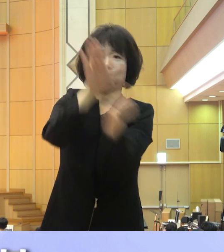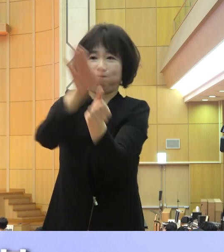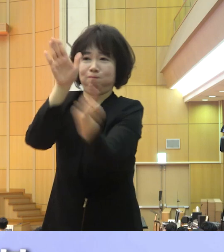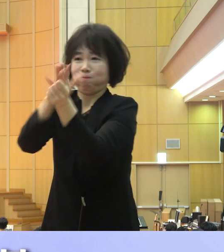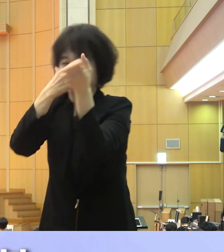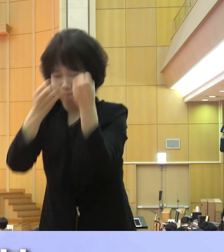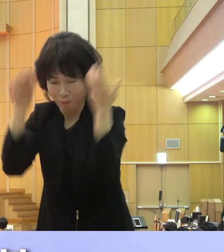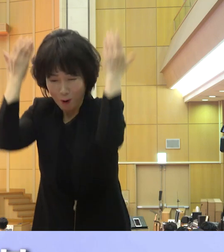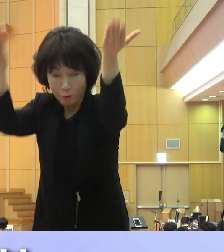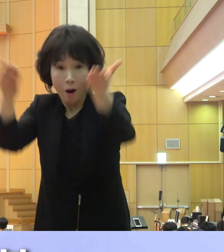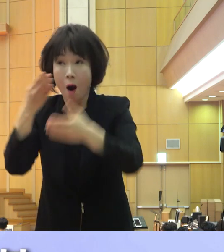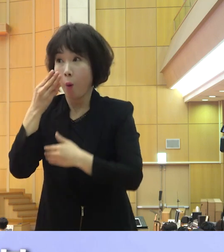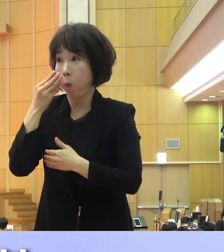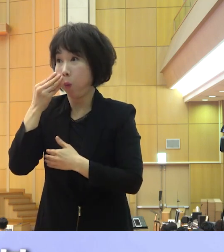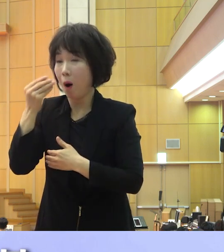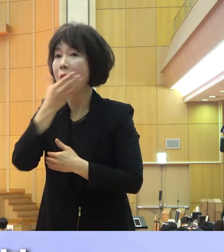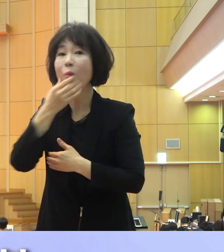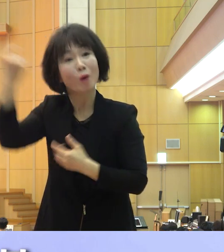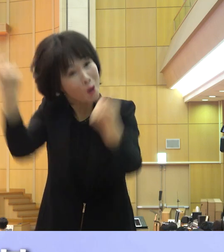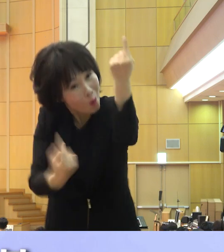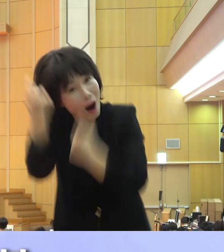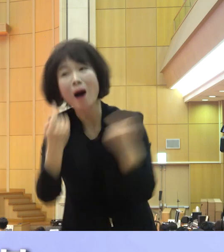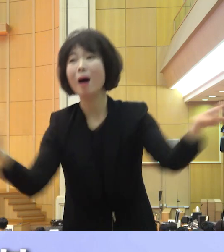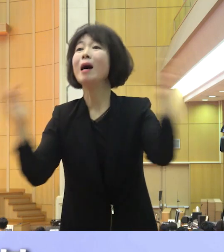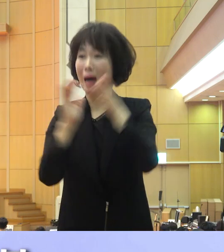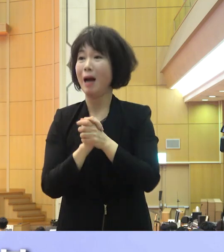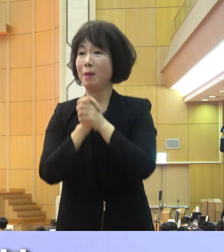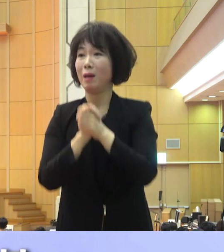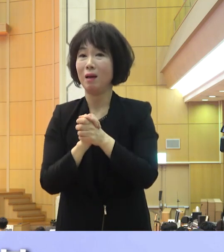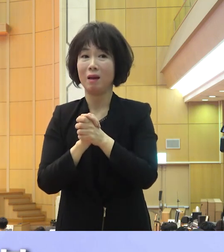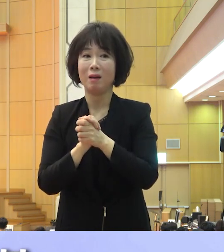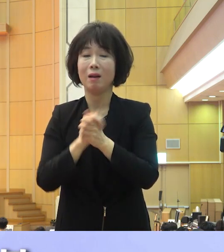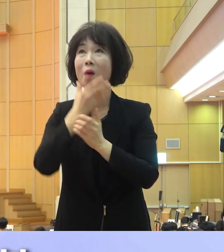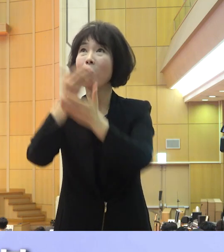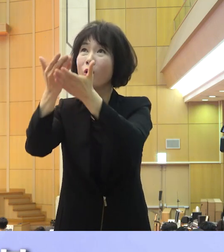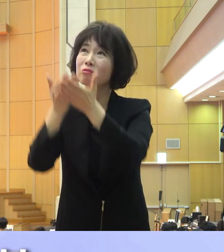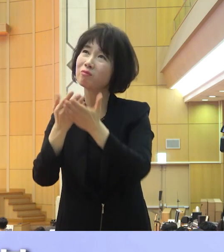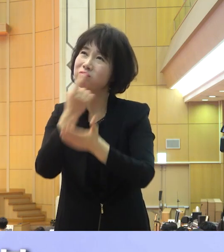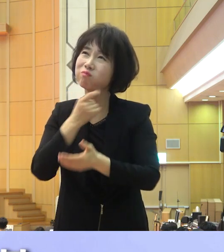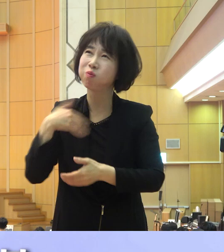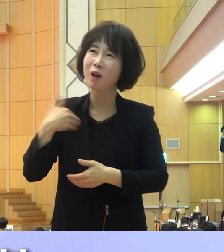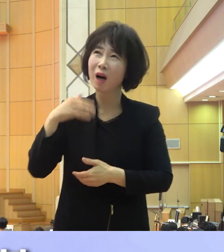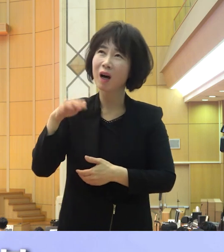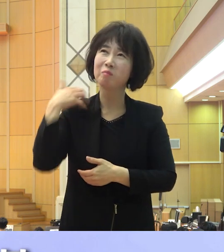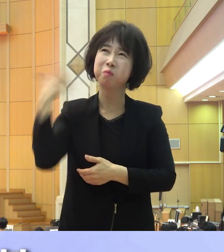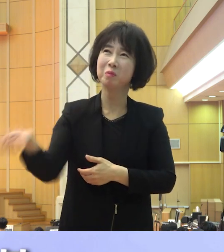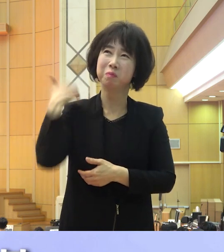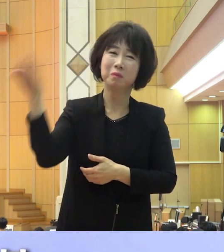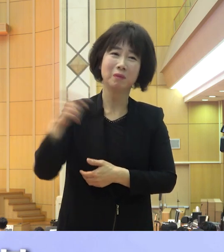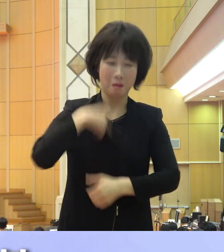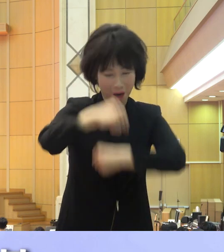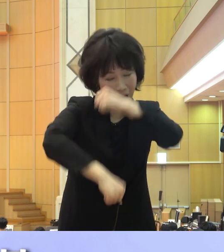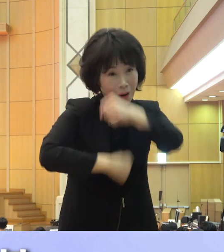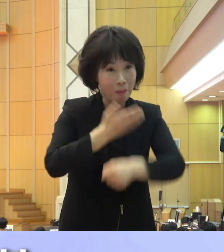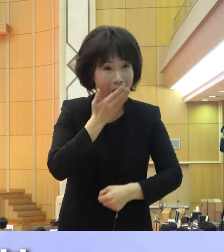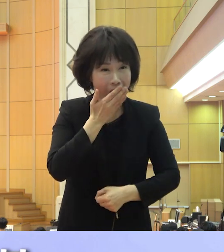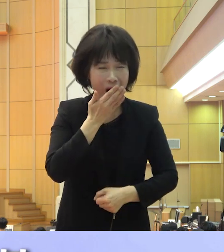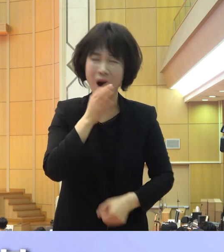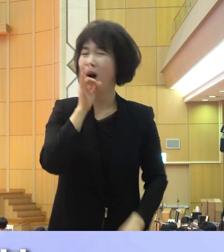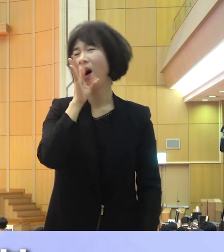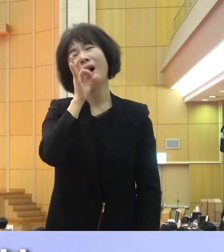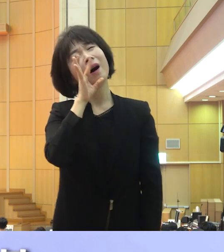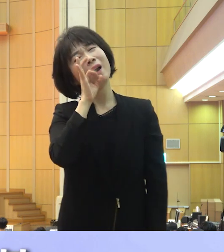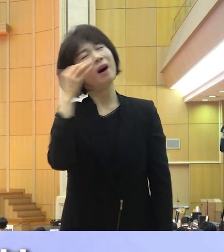하나님이 축복하시면 그냥 복이 오는 거예요. 이것을 모르고, 예? 여러분 집에